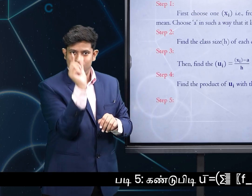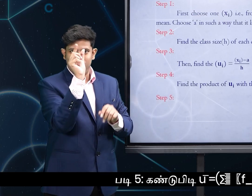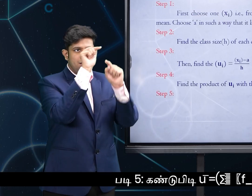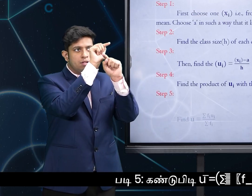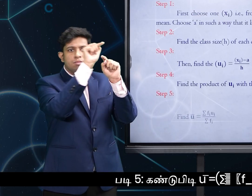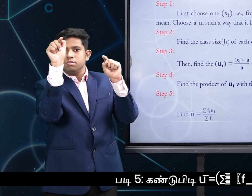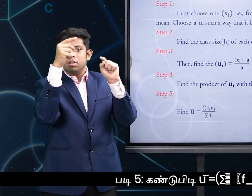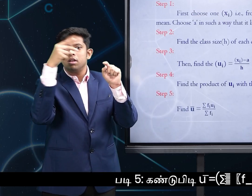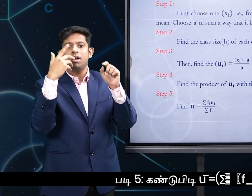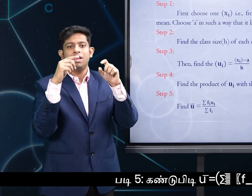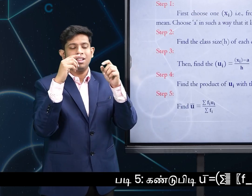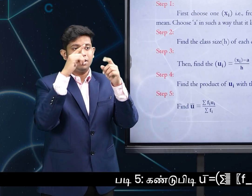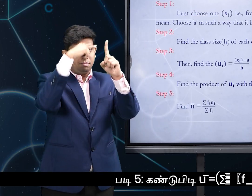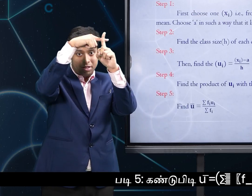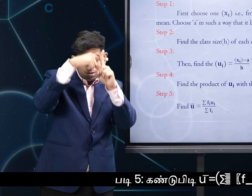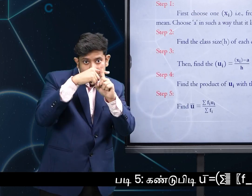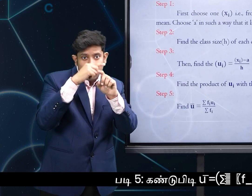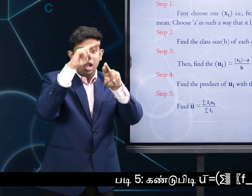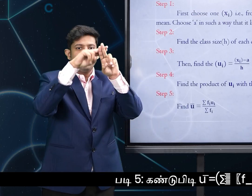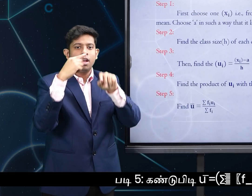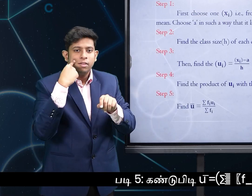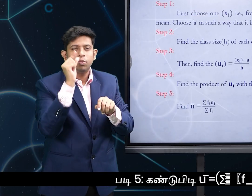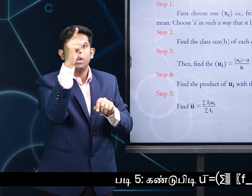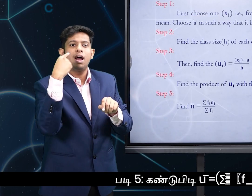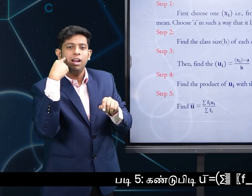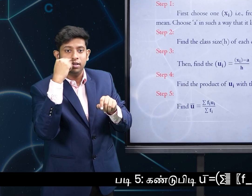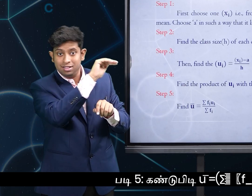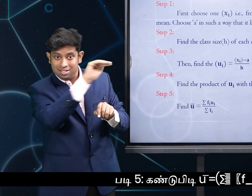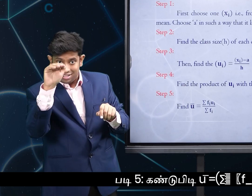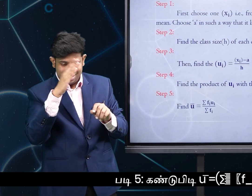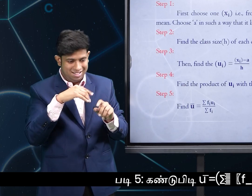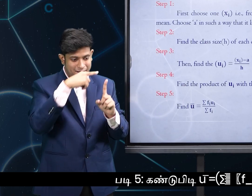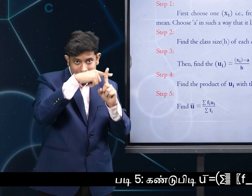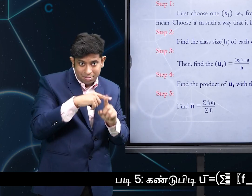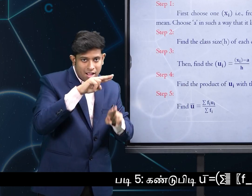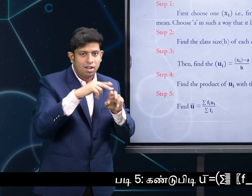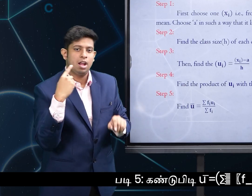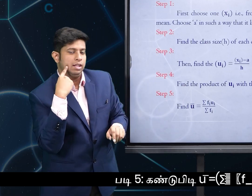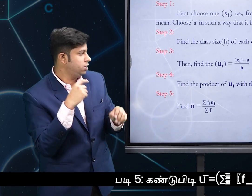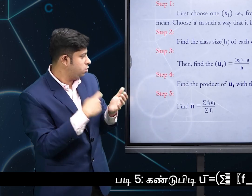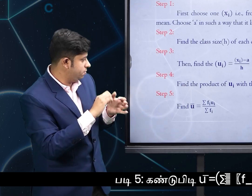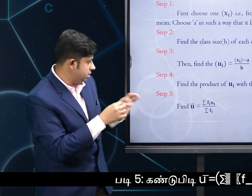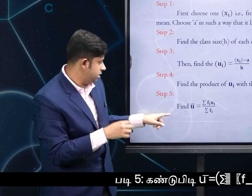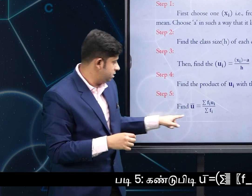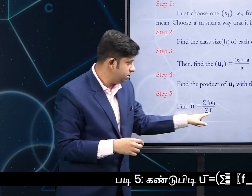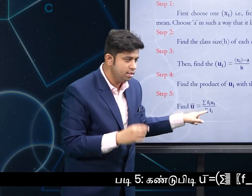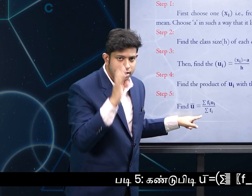பார் ஈடு சிக்மா f கீழ் இலக்க I u கீழ் இலக்க I by சிக்மா f கீழ் இலக்க